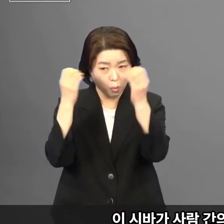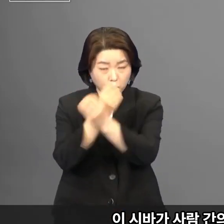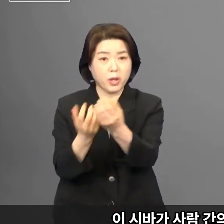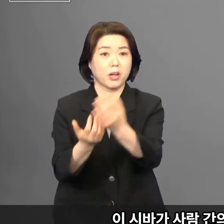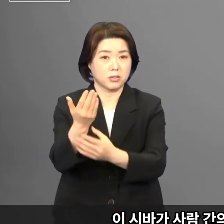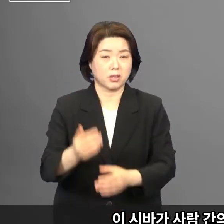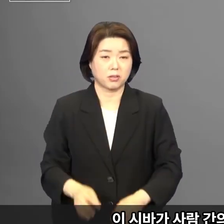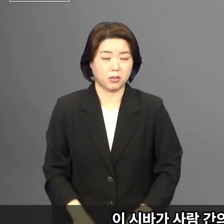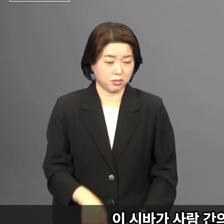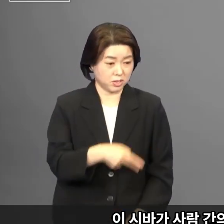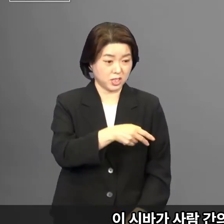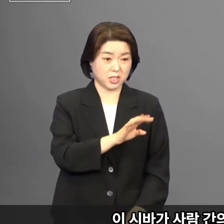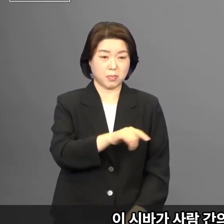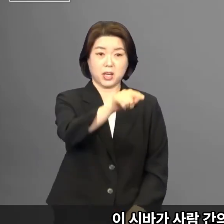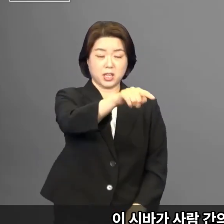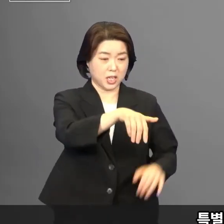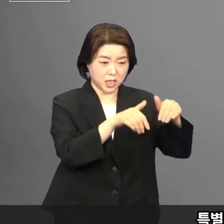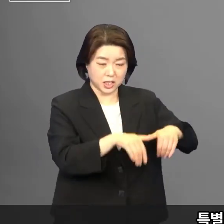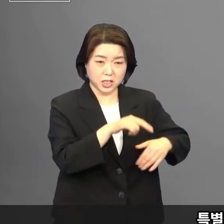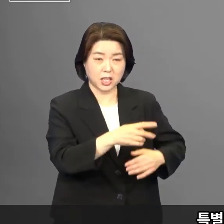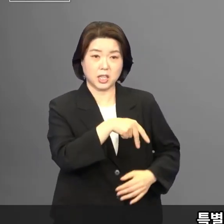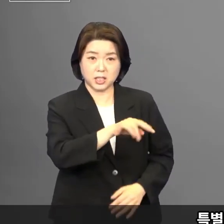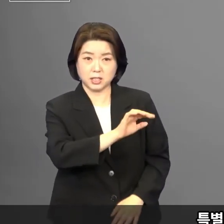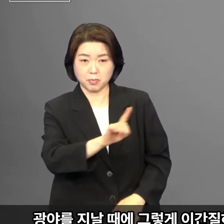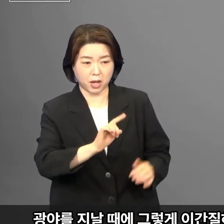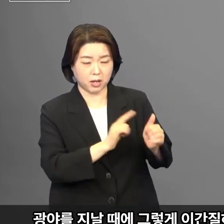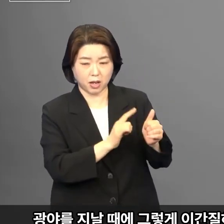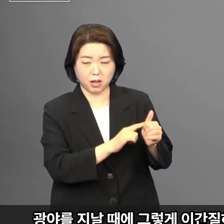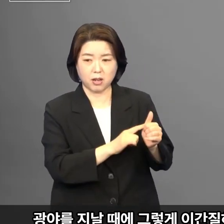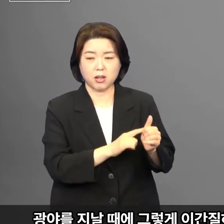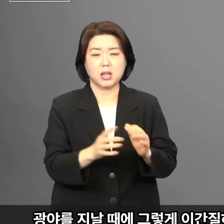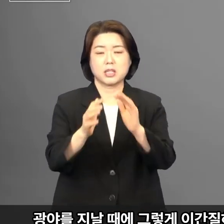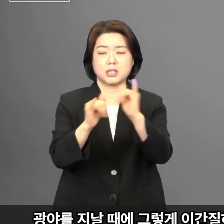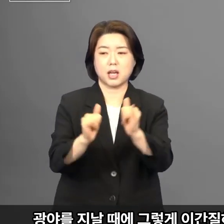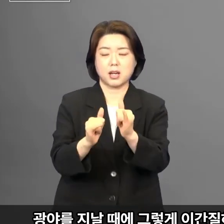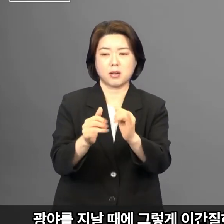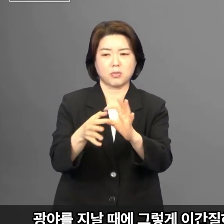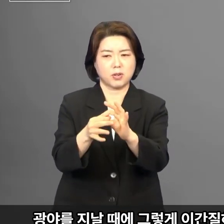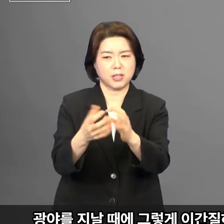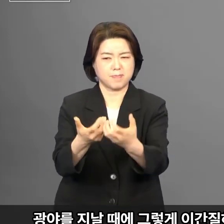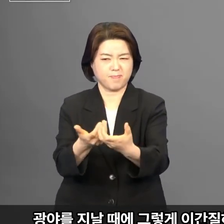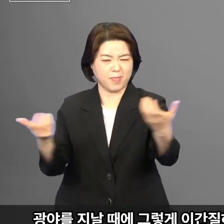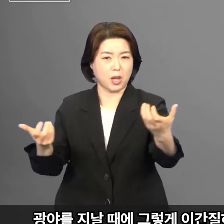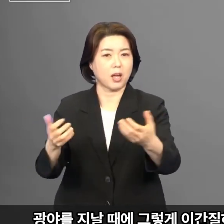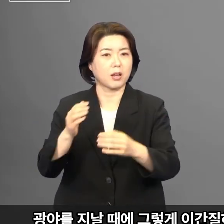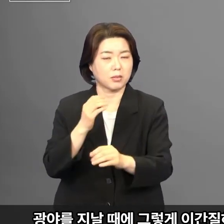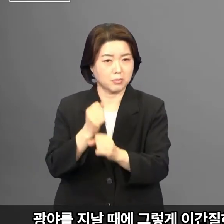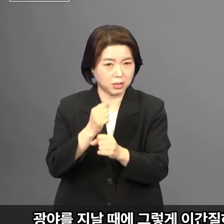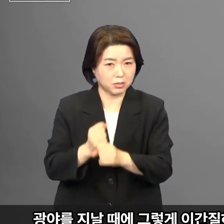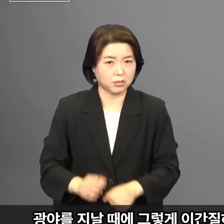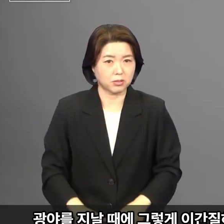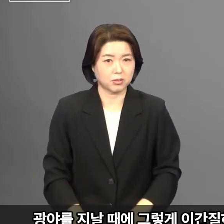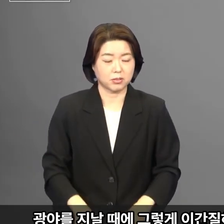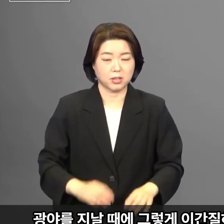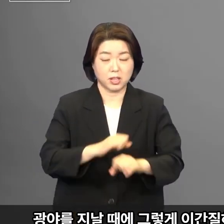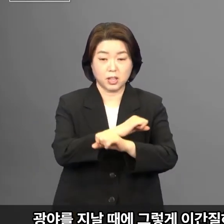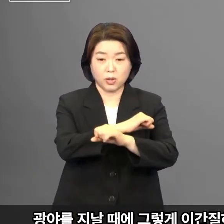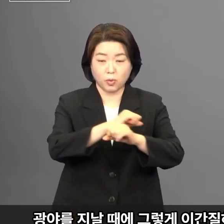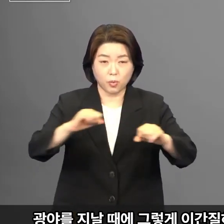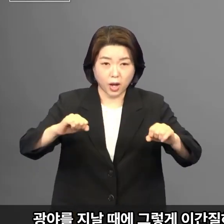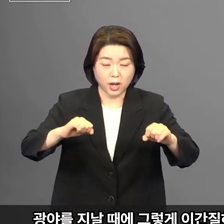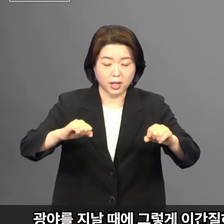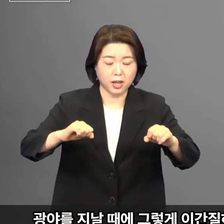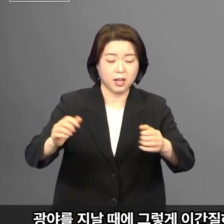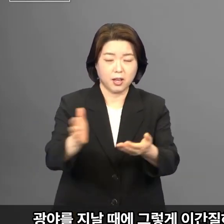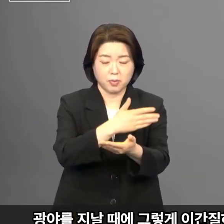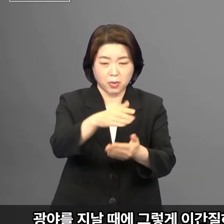시바가 사람 간의 관계를 틀어놓는 거예요. 특별히 언제요? 광야를 지날 때에. 그렇게 이간질하는 사람이